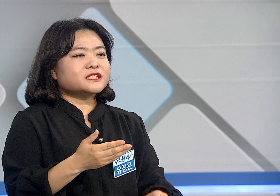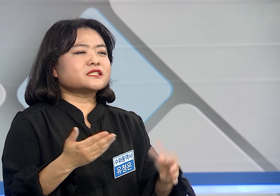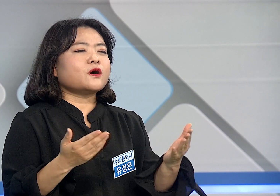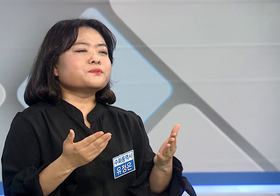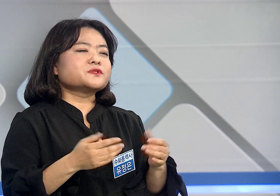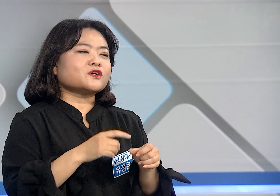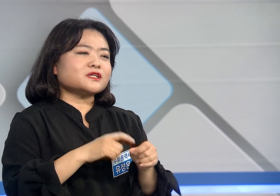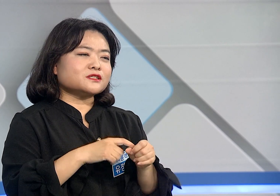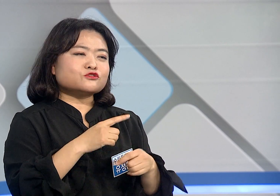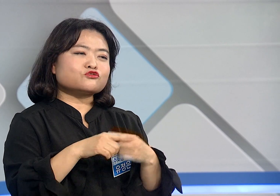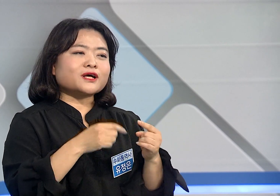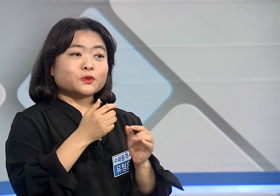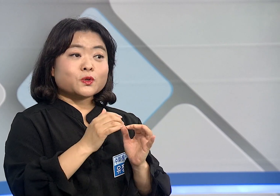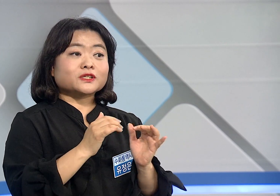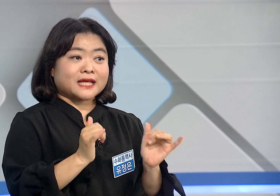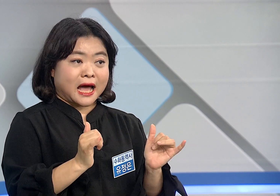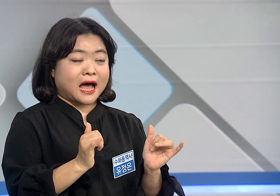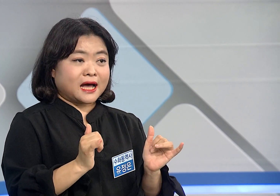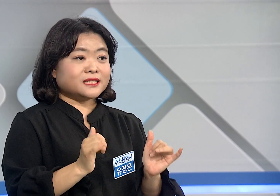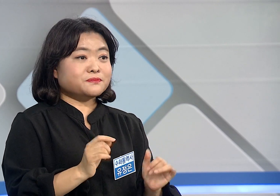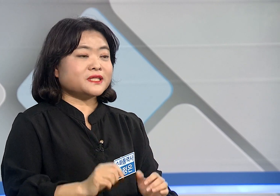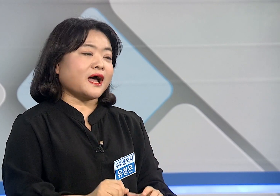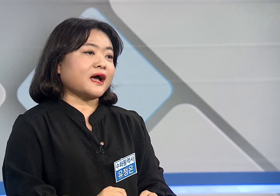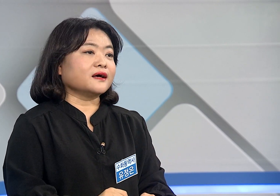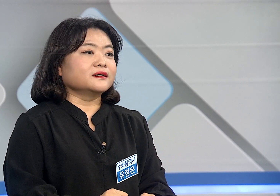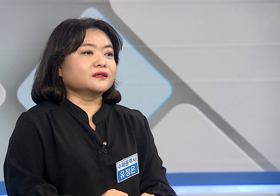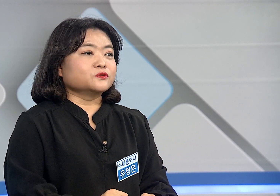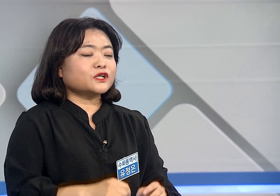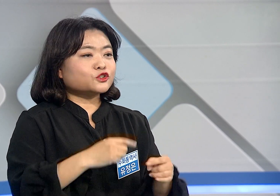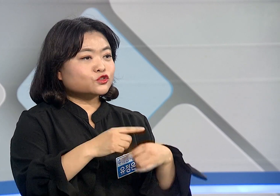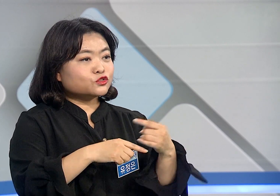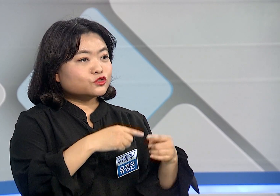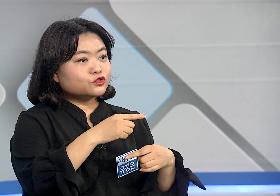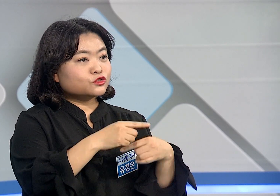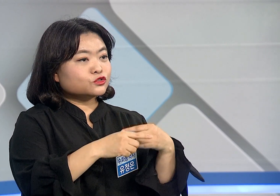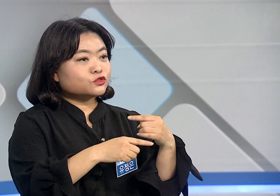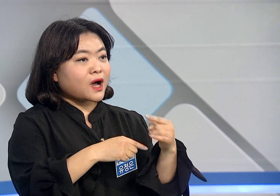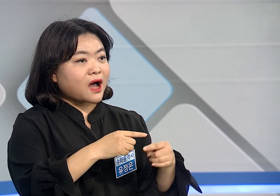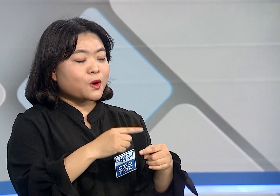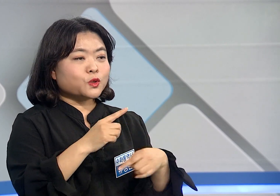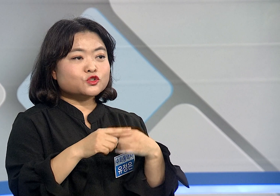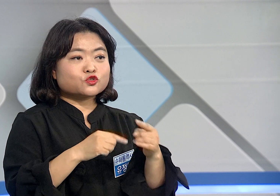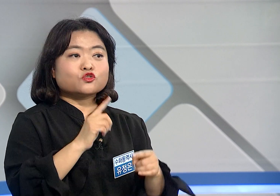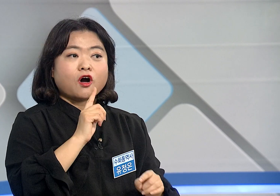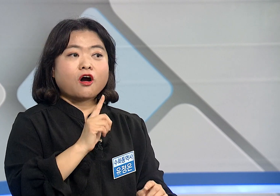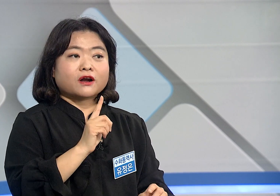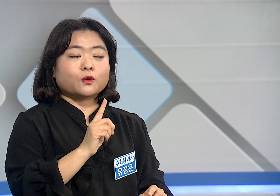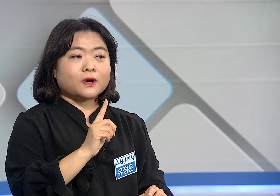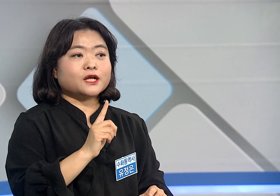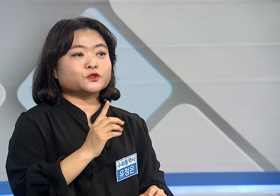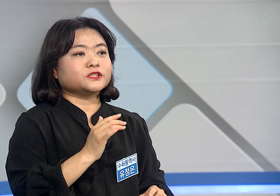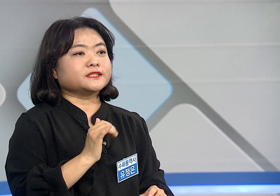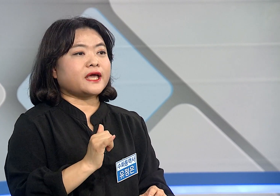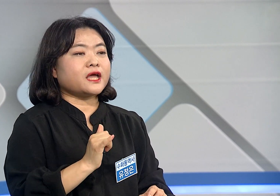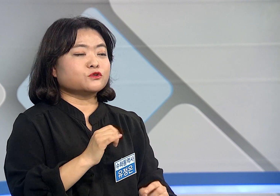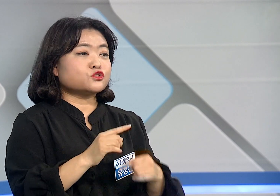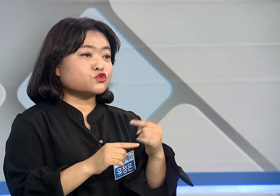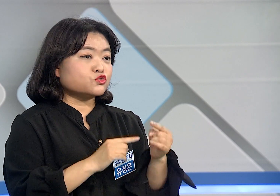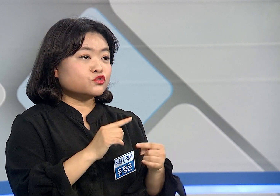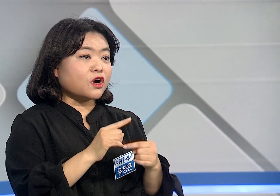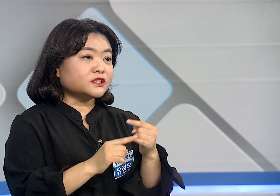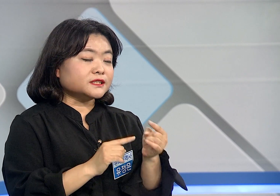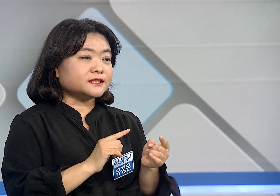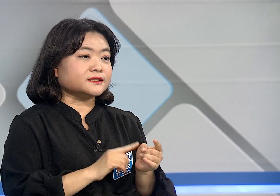그분들이 직업적인 수화통역사입니다. 우리가 수화 혹은 수어라고 할 수 있는데,